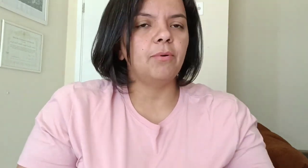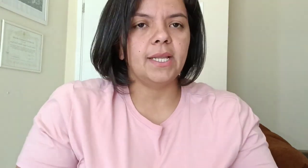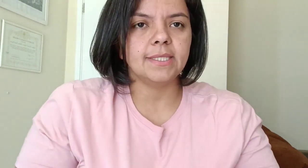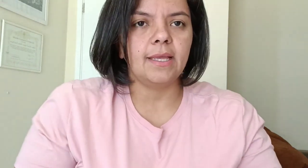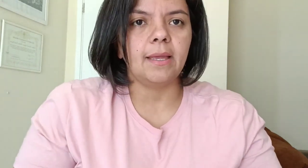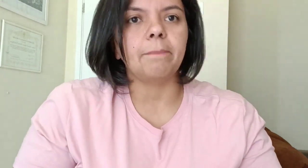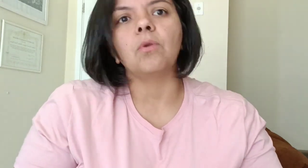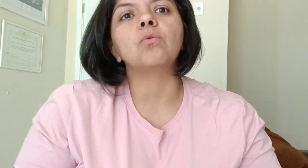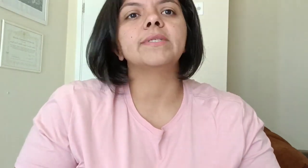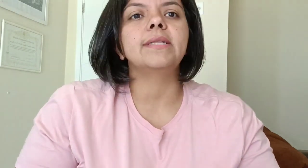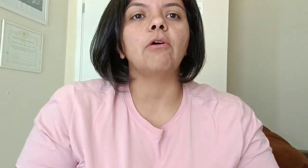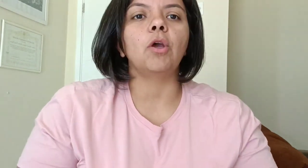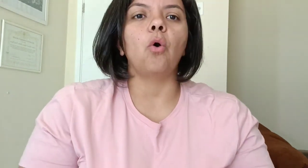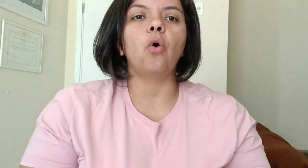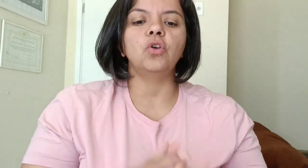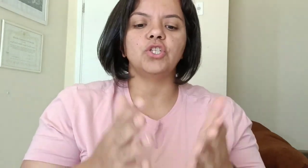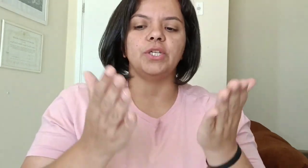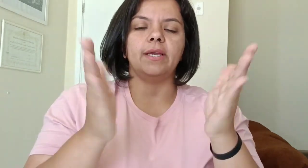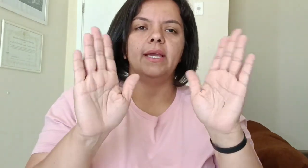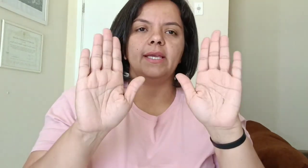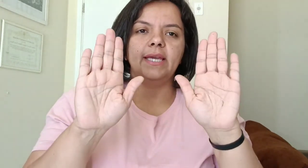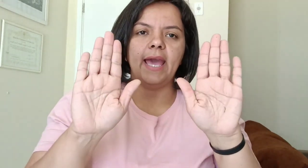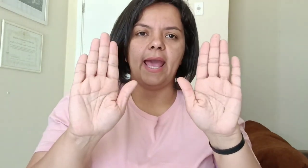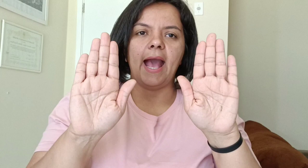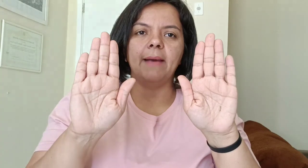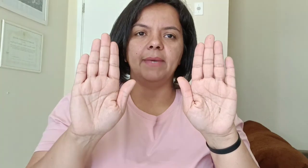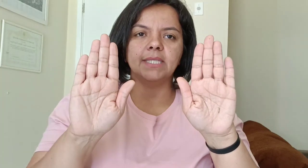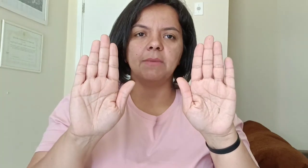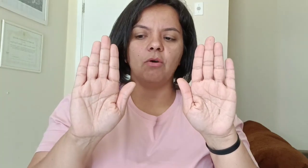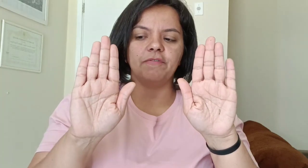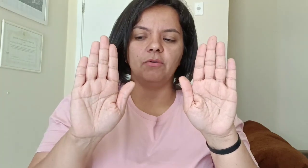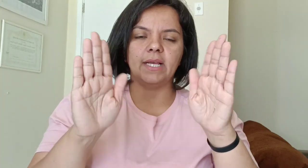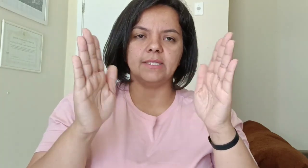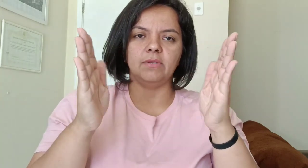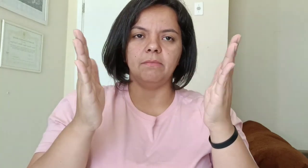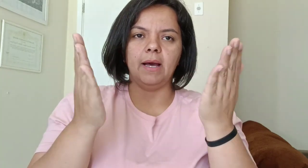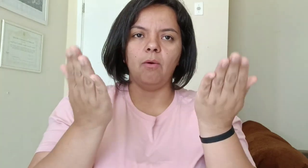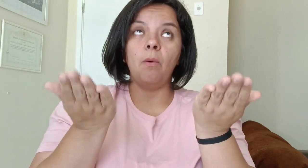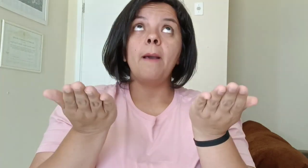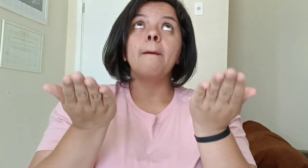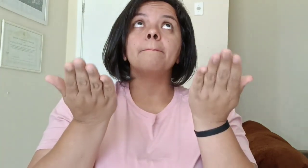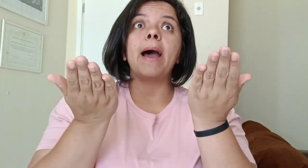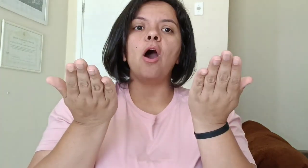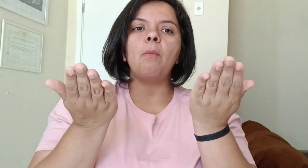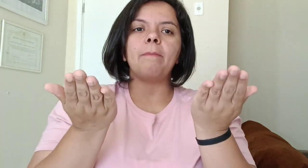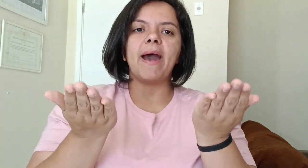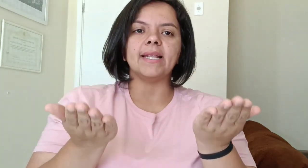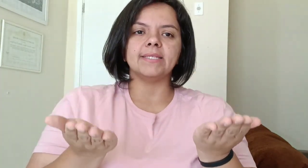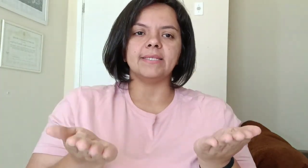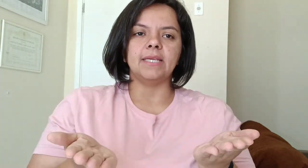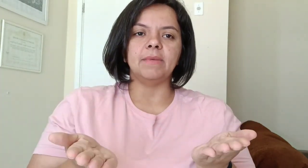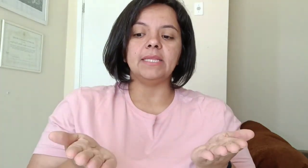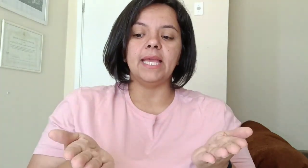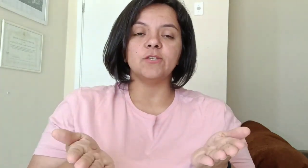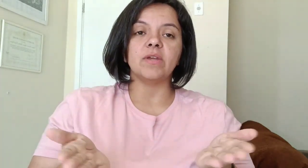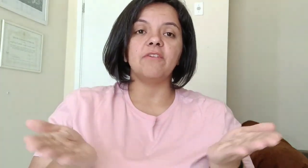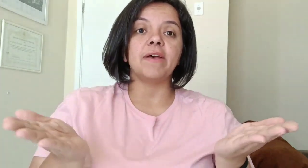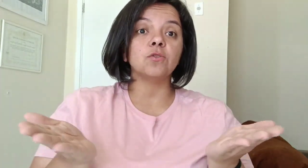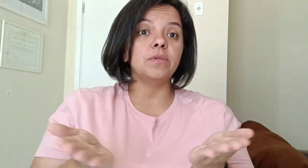por exemplo, o sinal de hoje, que é a mesma configuração de mão, palma para cima, desço aqui e faço